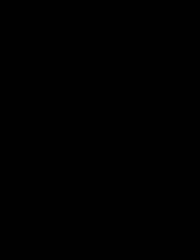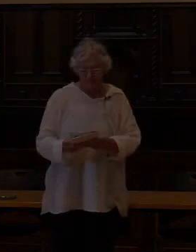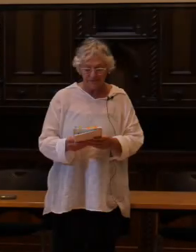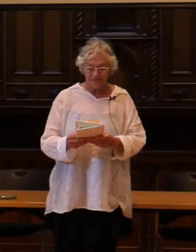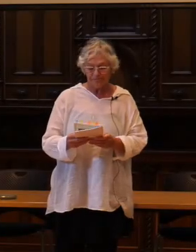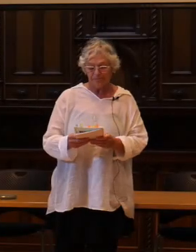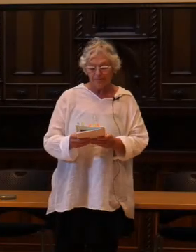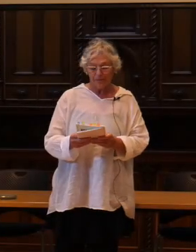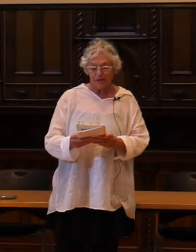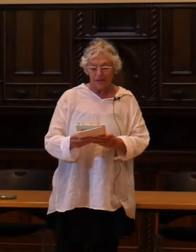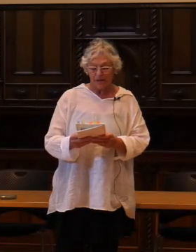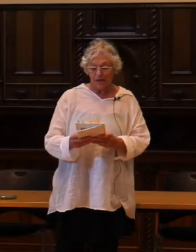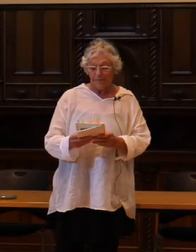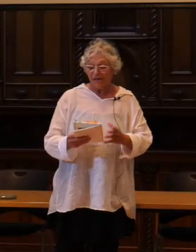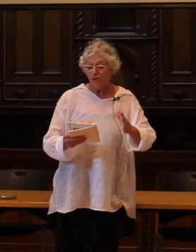Brisé.